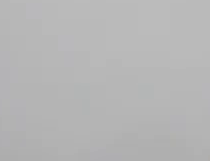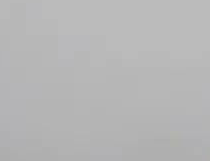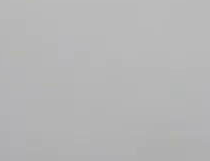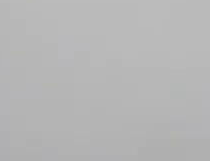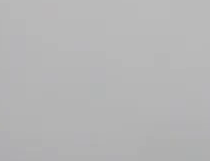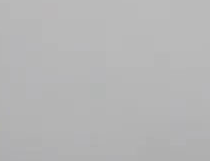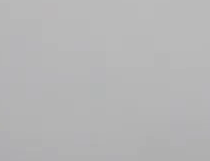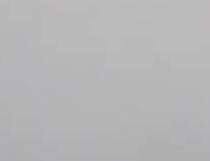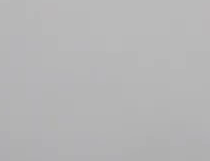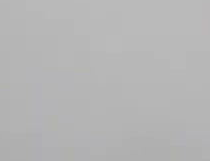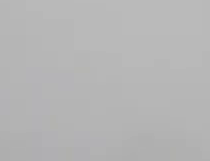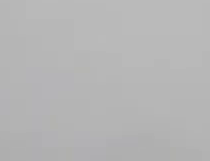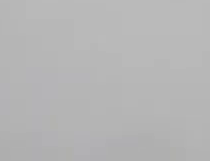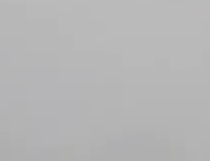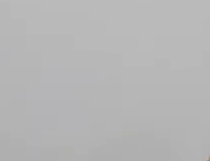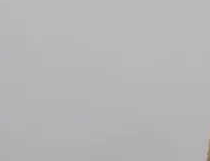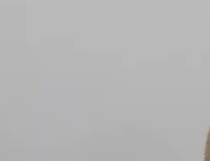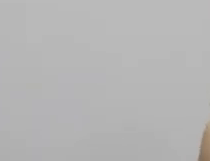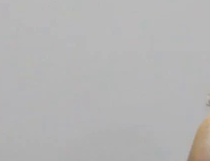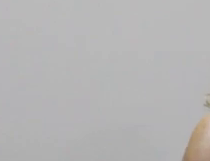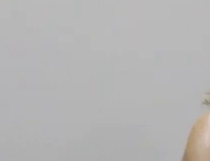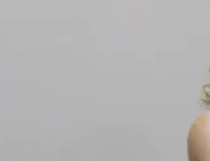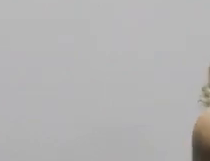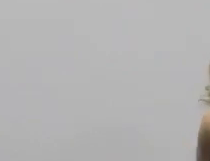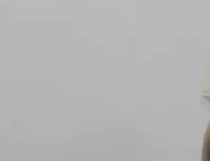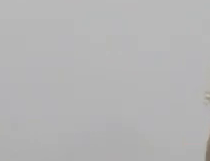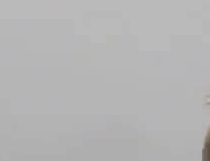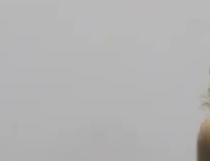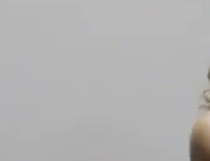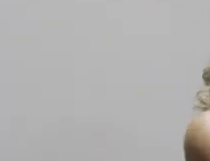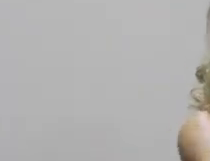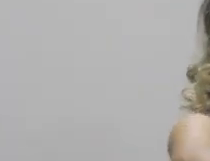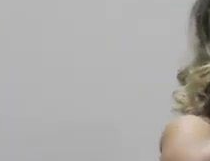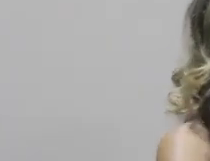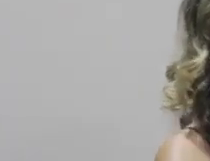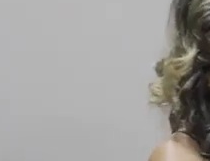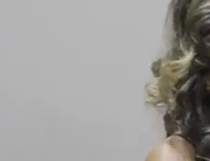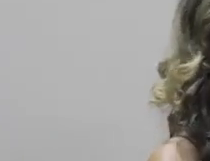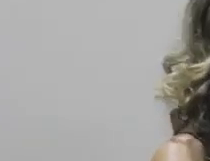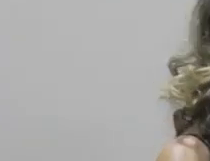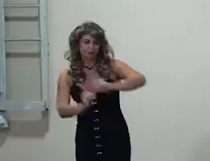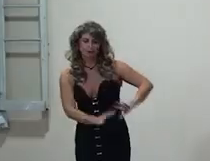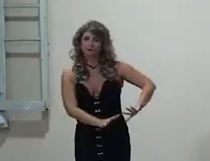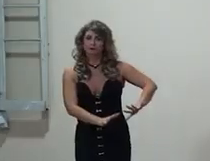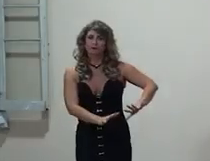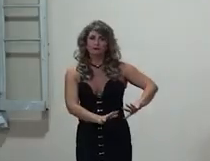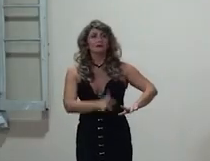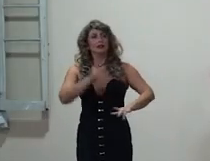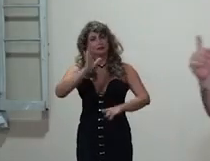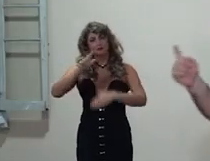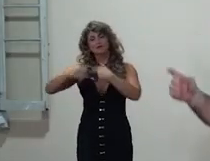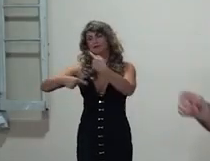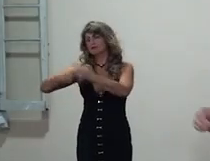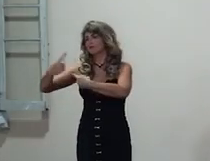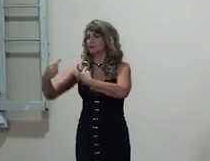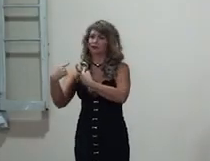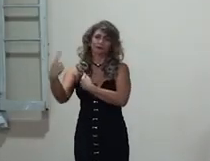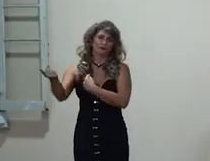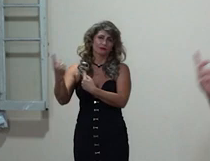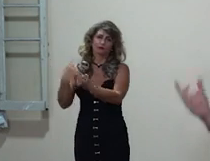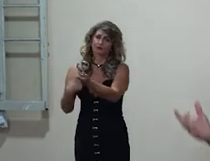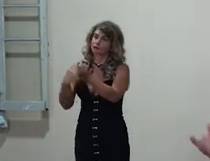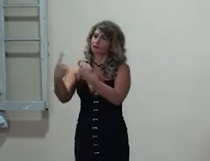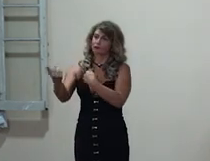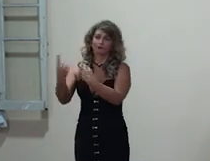antecessor, simplesmente destrói aquele trabalho que foi feito. É assim, são idas e vindas